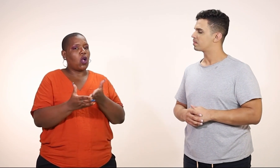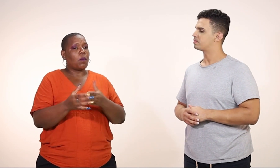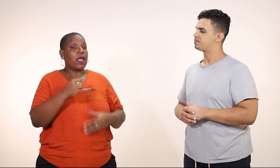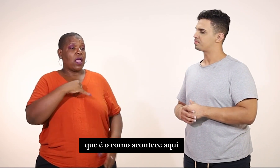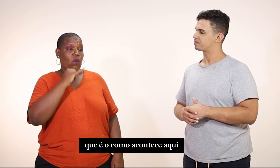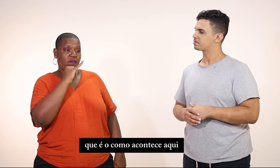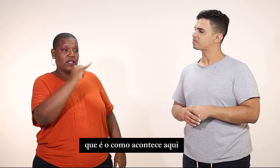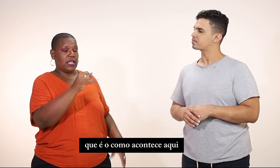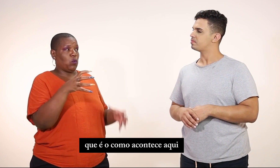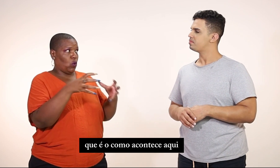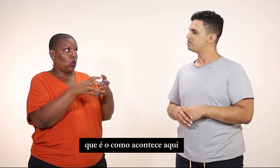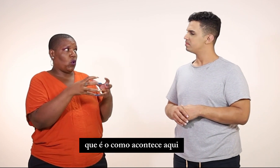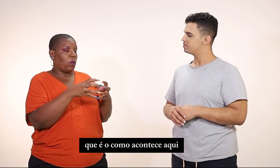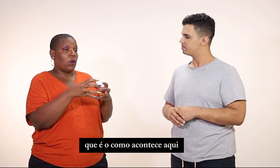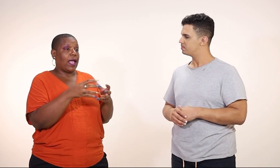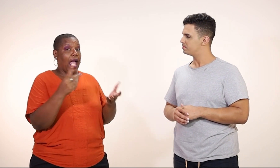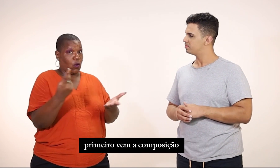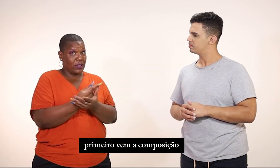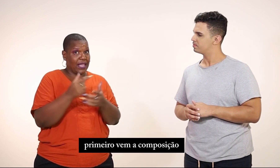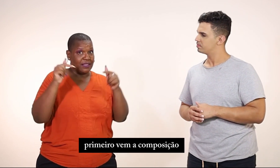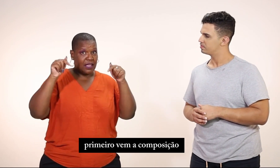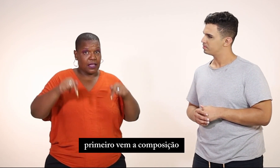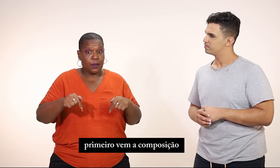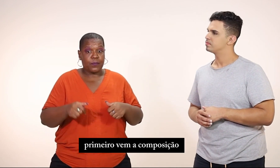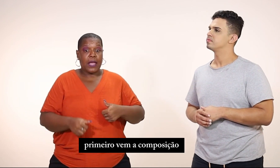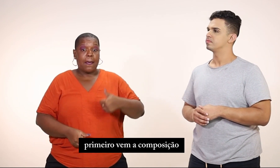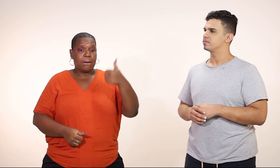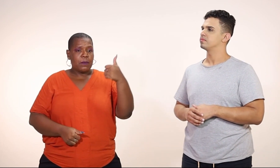que é como acontece aqui. Primeiro vem a composição.